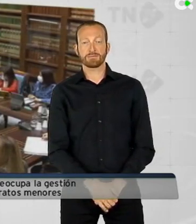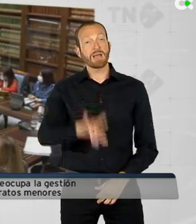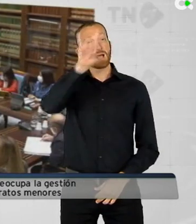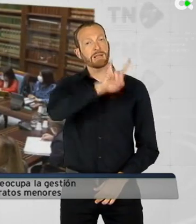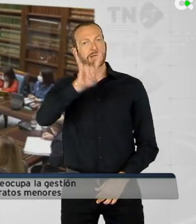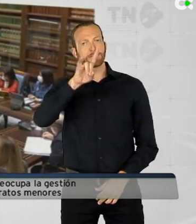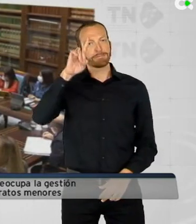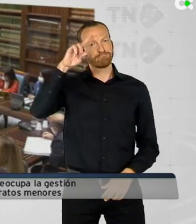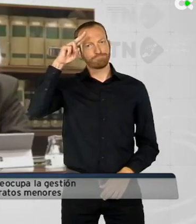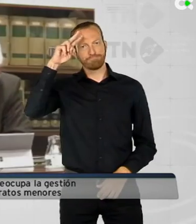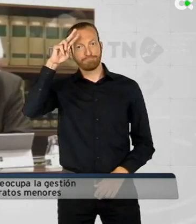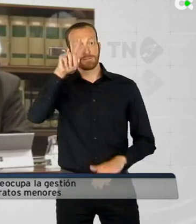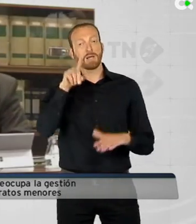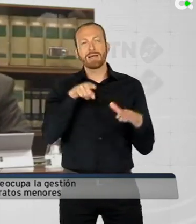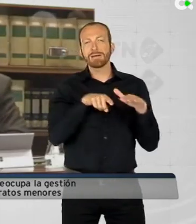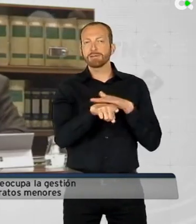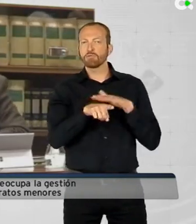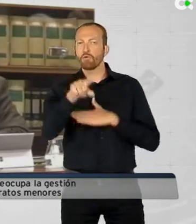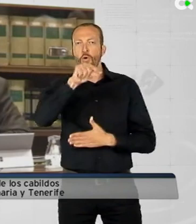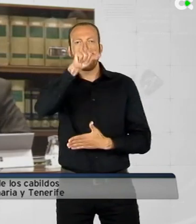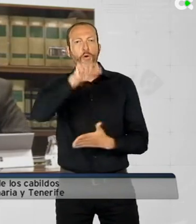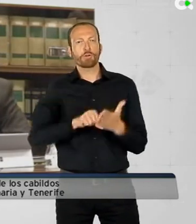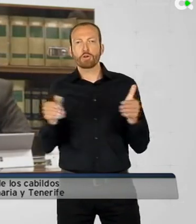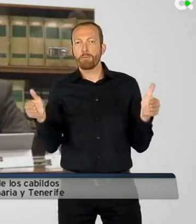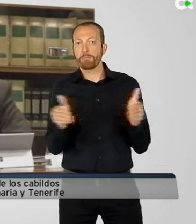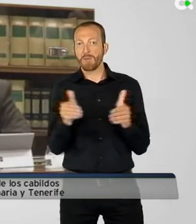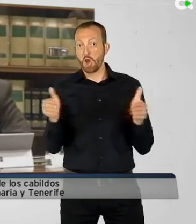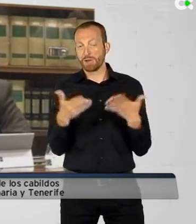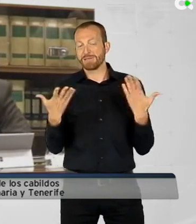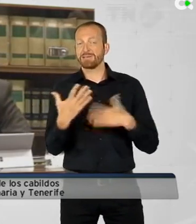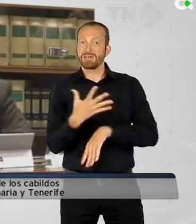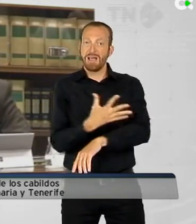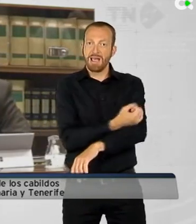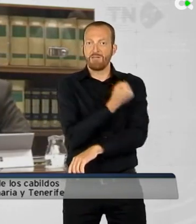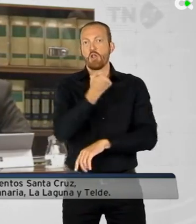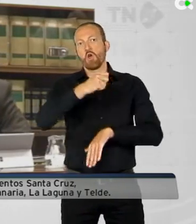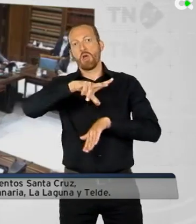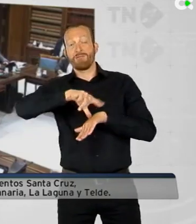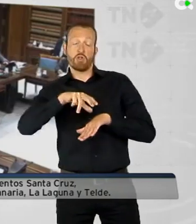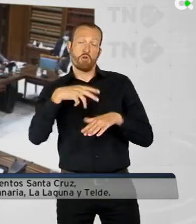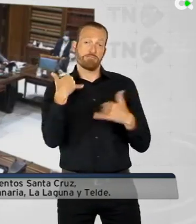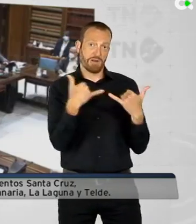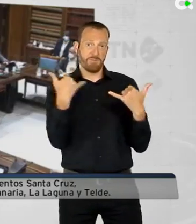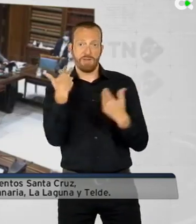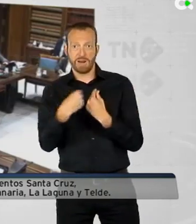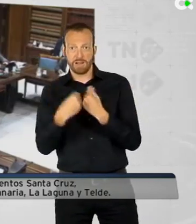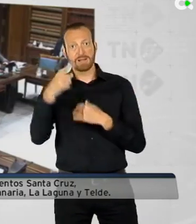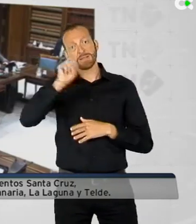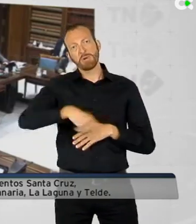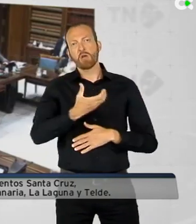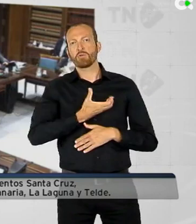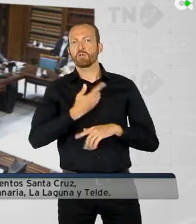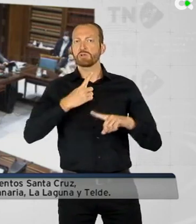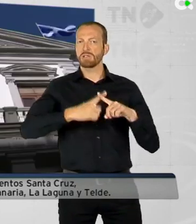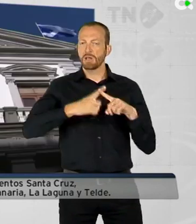En Canarias preocupa la gestión de los contratos menores por parte de los cabildos de Gran Canaria y Tenerife y los ayuntamientos de Santa